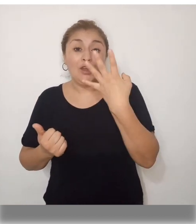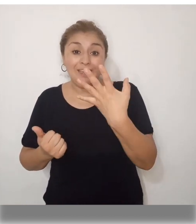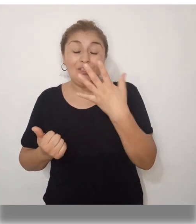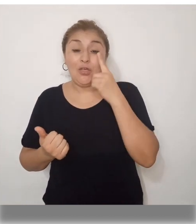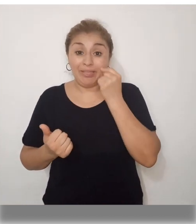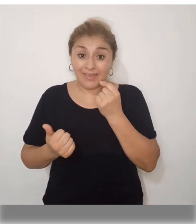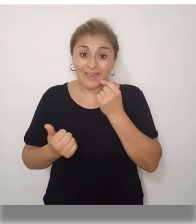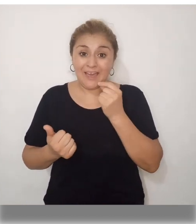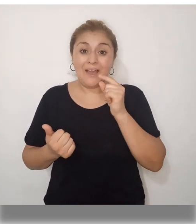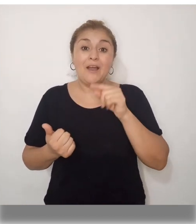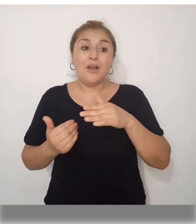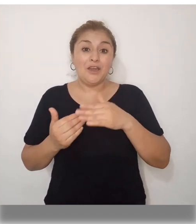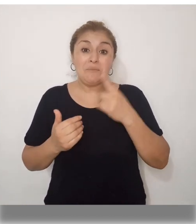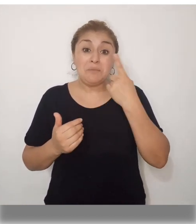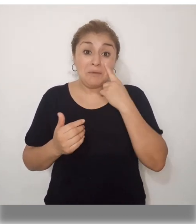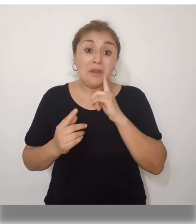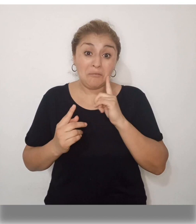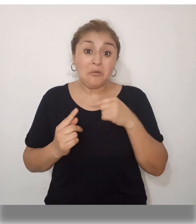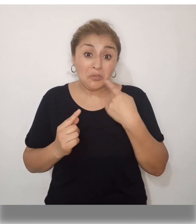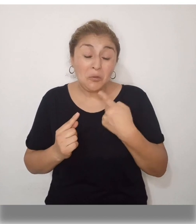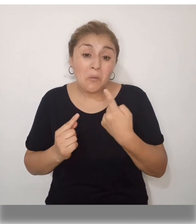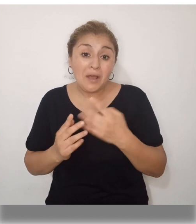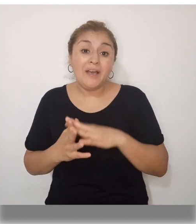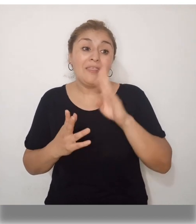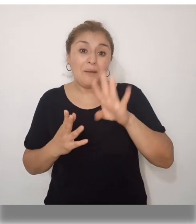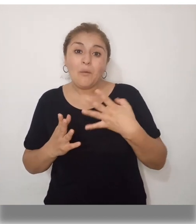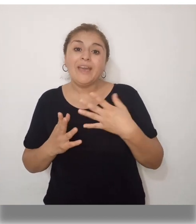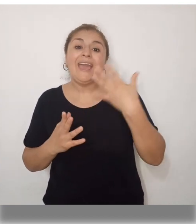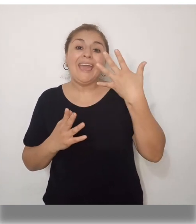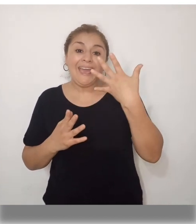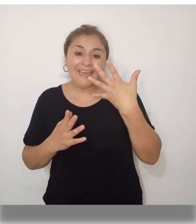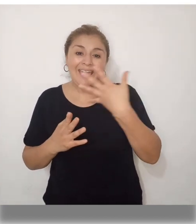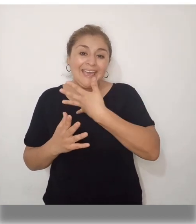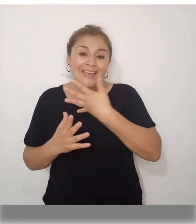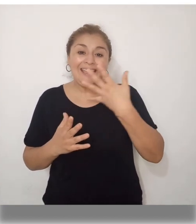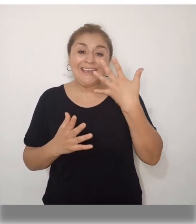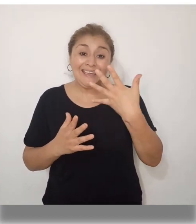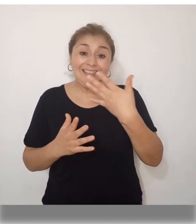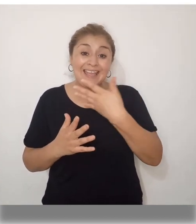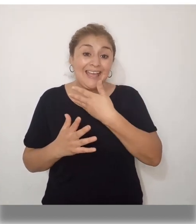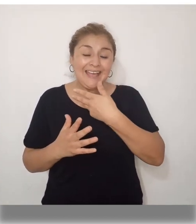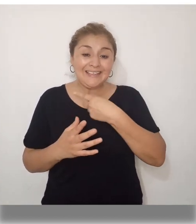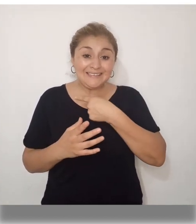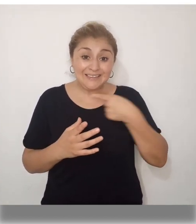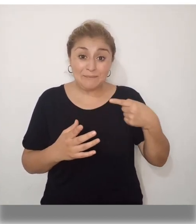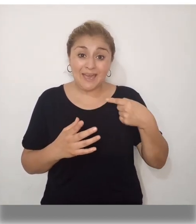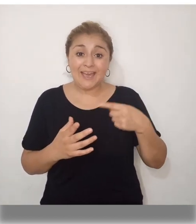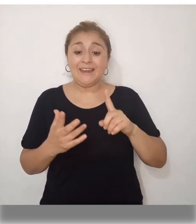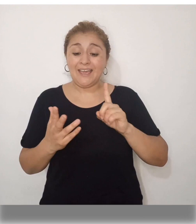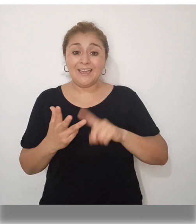semana luego al quinto mes más adelante El quinto año